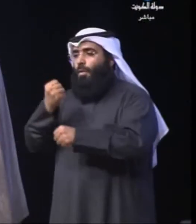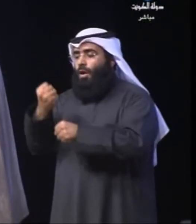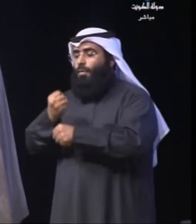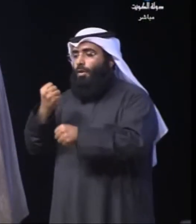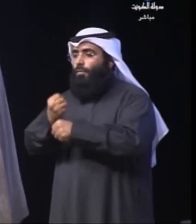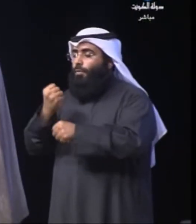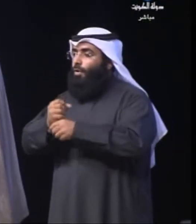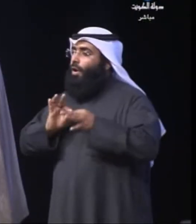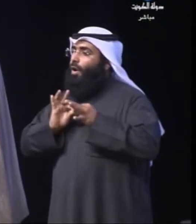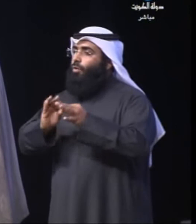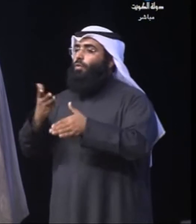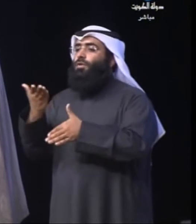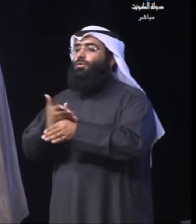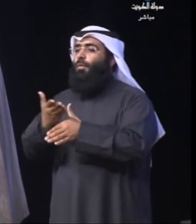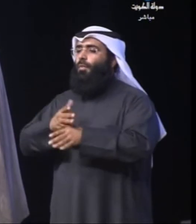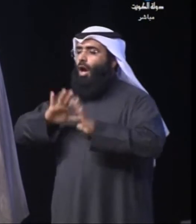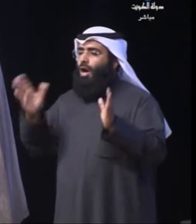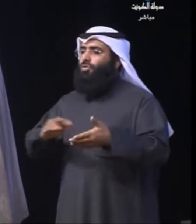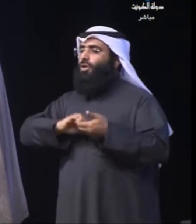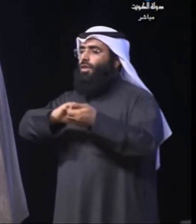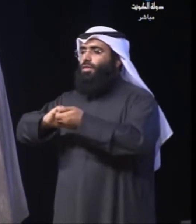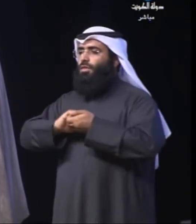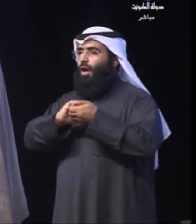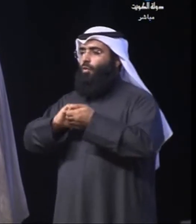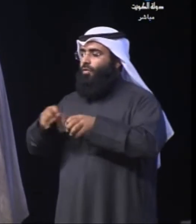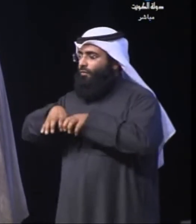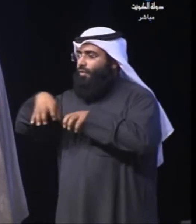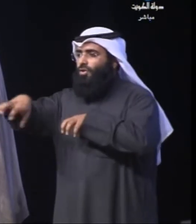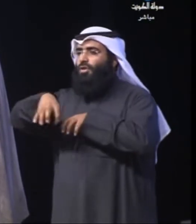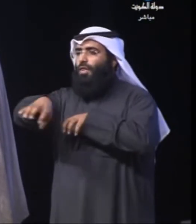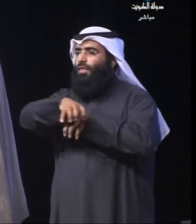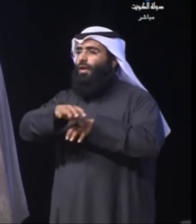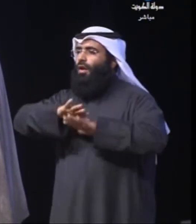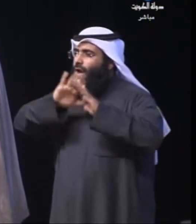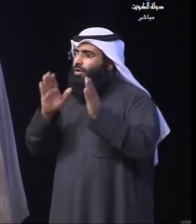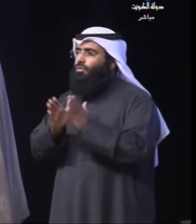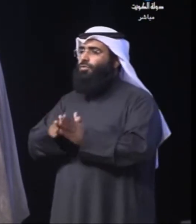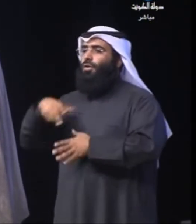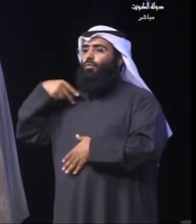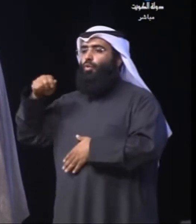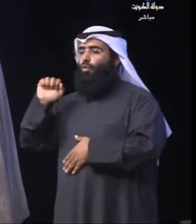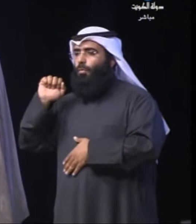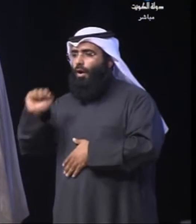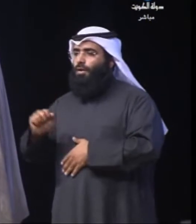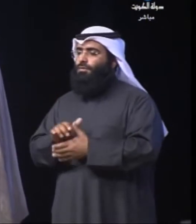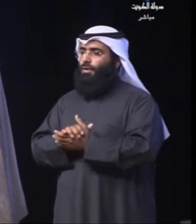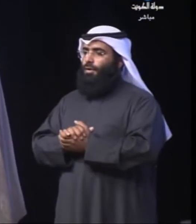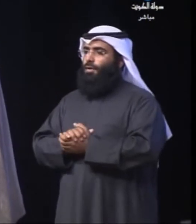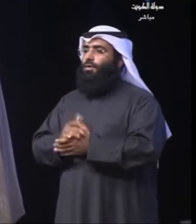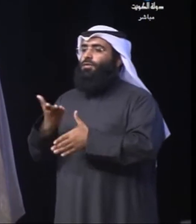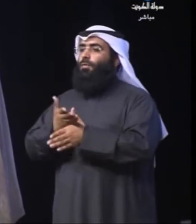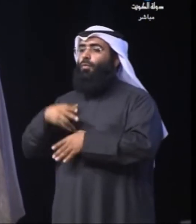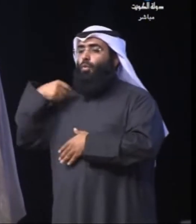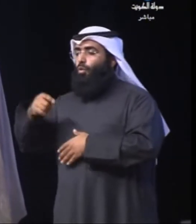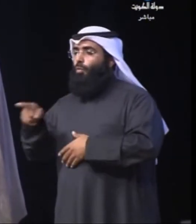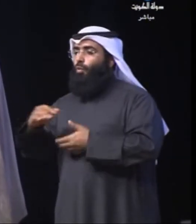كافة مجالات التنمية المجتمعية الأخرى جنبا إلى جنب مع مؤسسات الدولة الرسمية والأهلية التي تسعى إلى